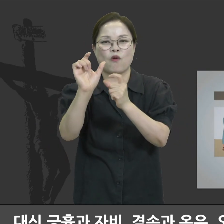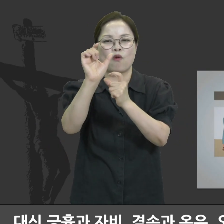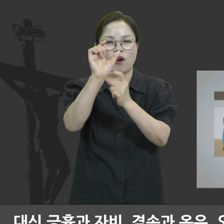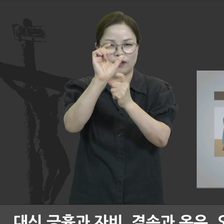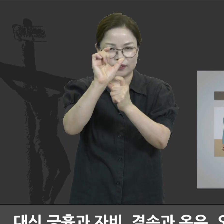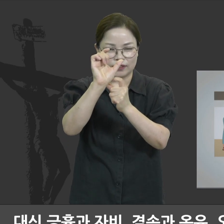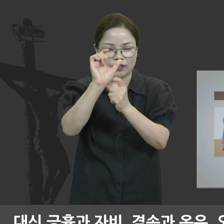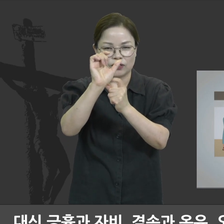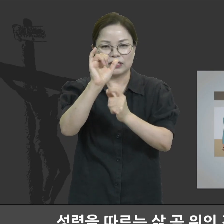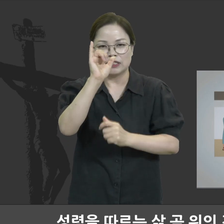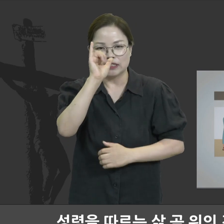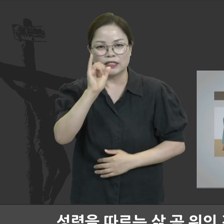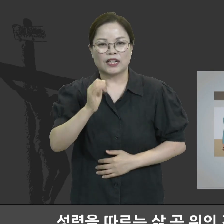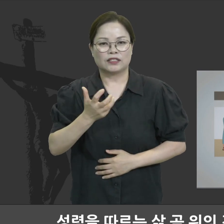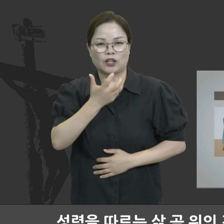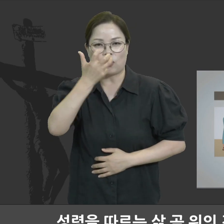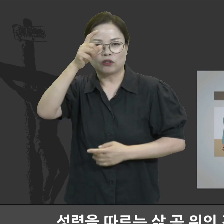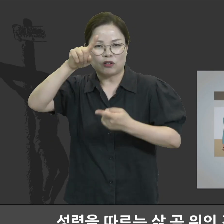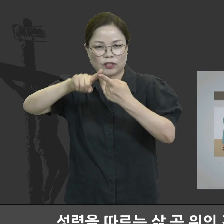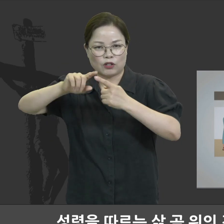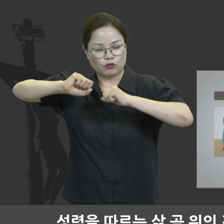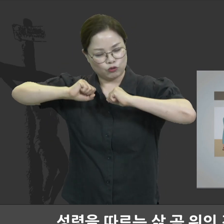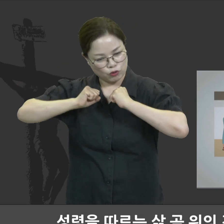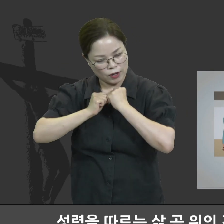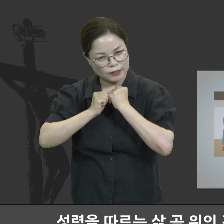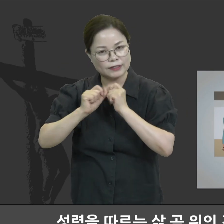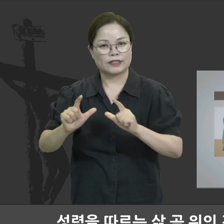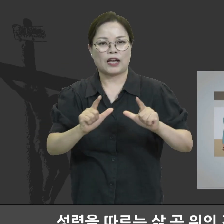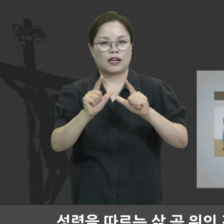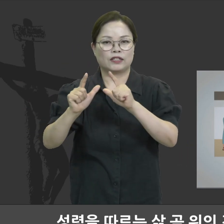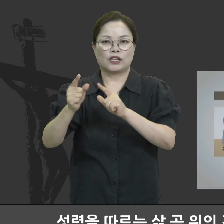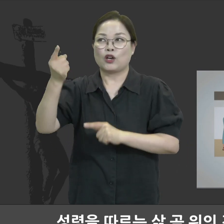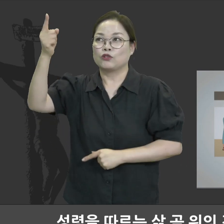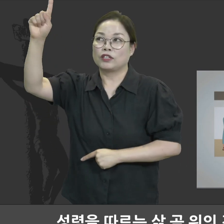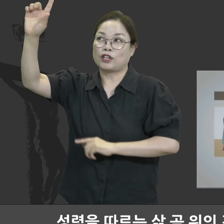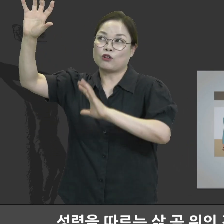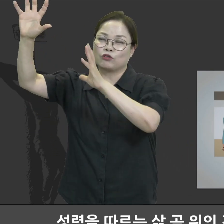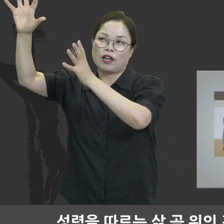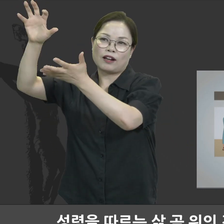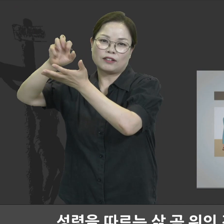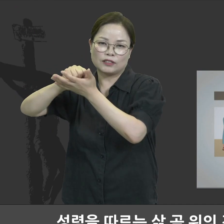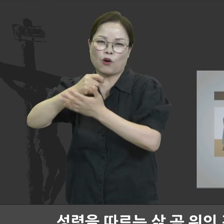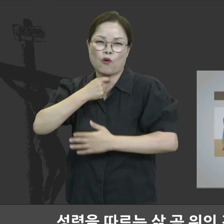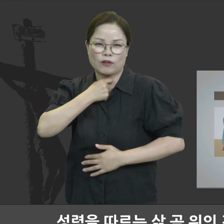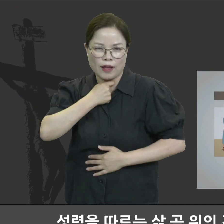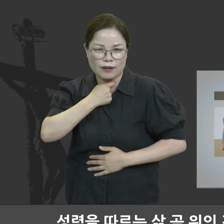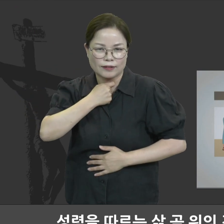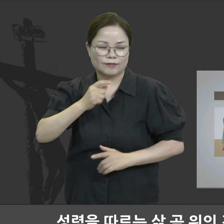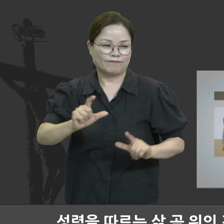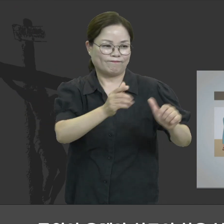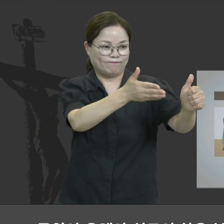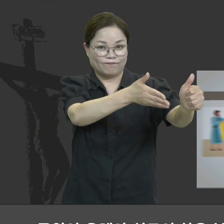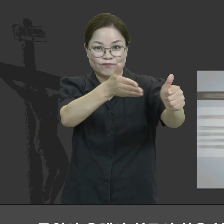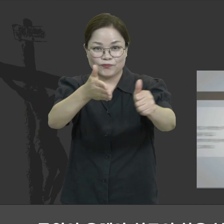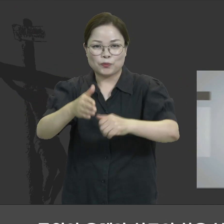것으로 나타나는 성령을 따르는 삶, 곧 위의 것을 찾는 삶을 살라고 말합니다.